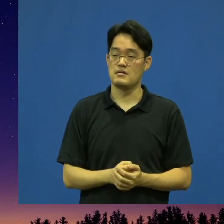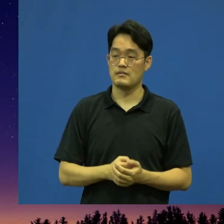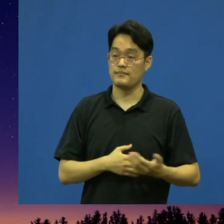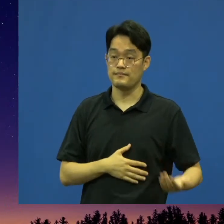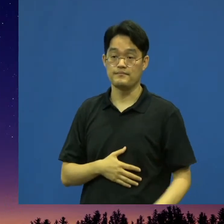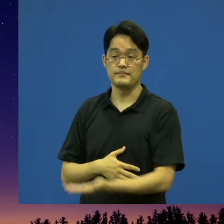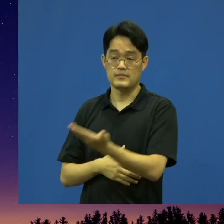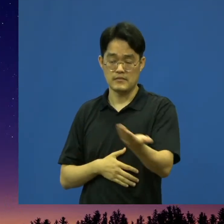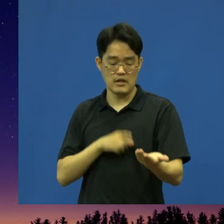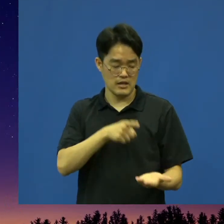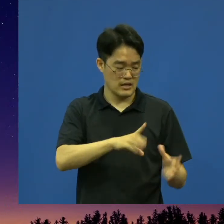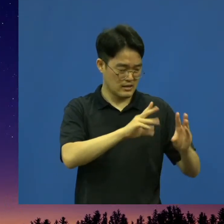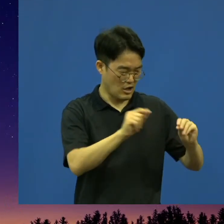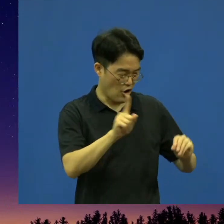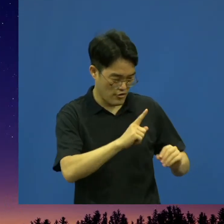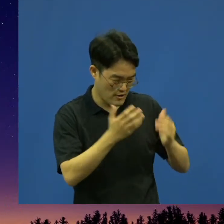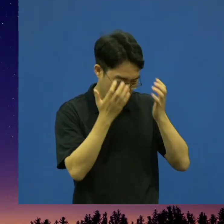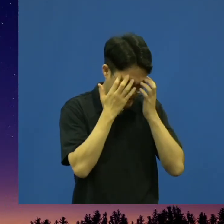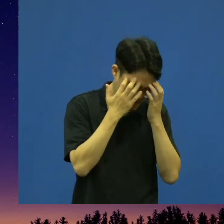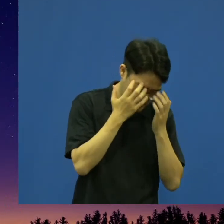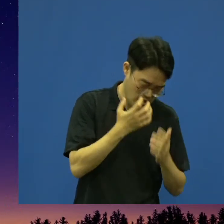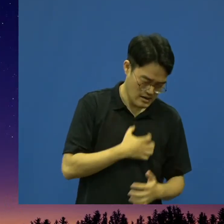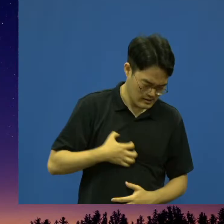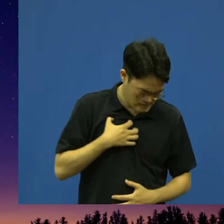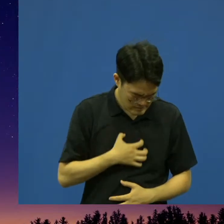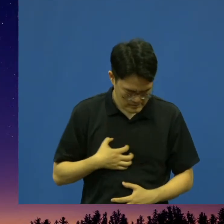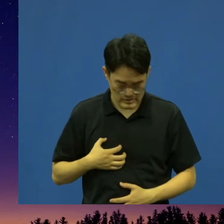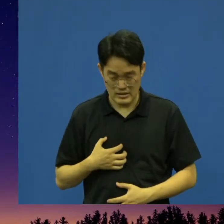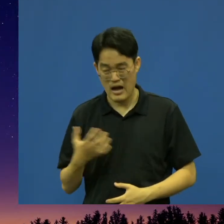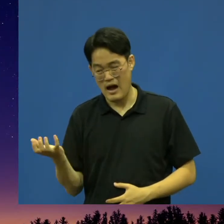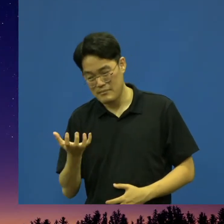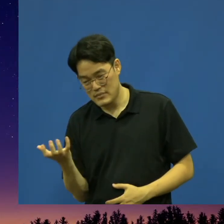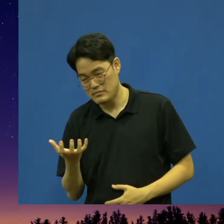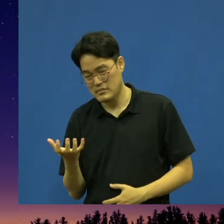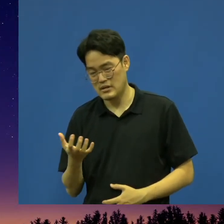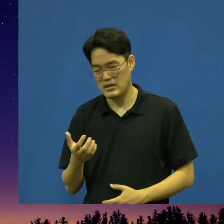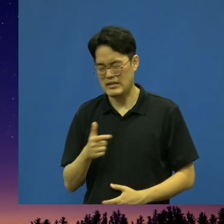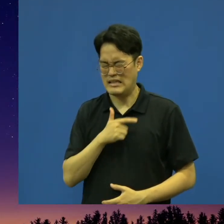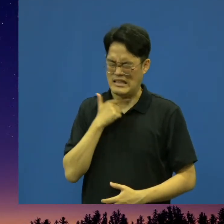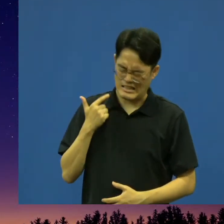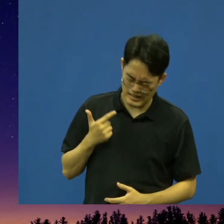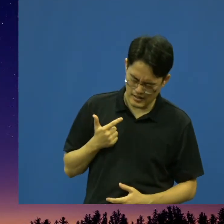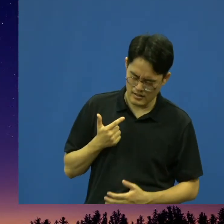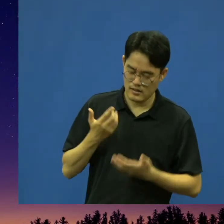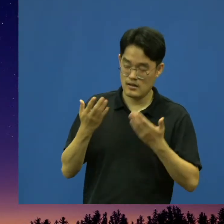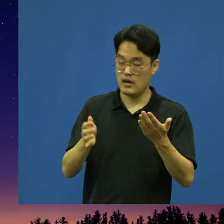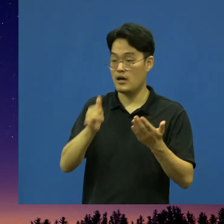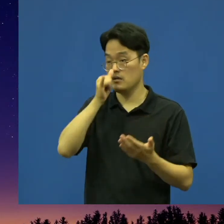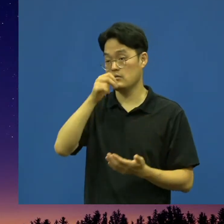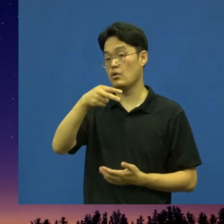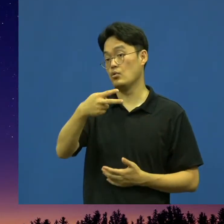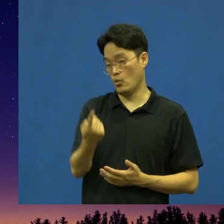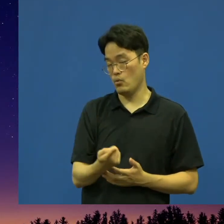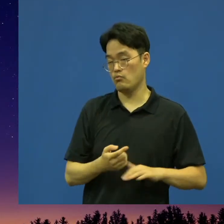우리가 어떤 고난과 아픔과 희생을 대가로 지불한다 할지라도 이 땅은